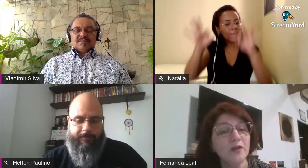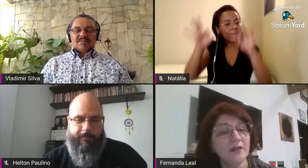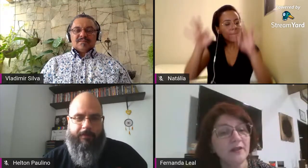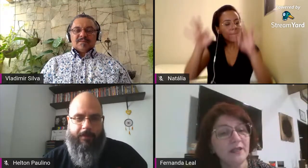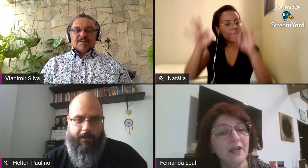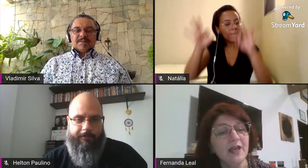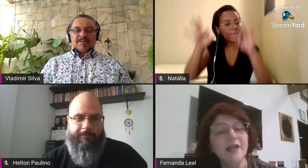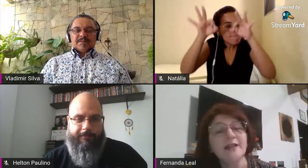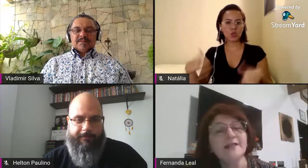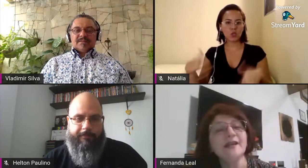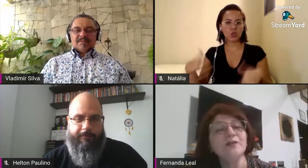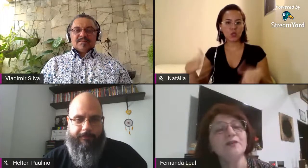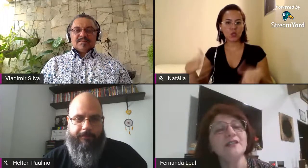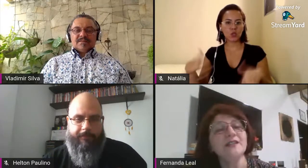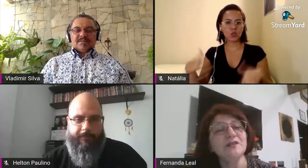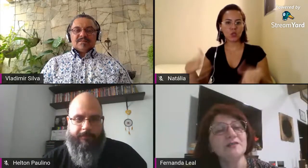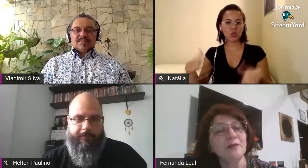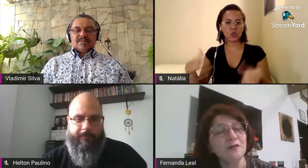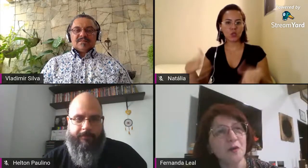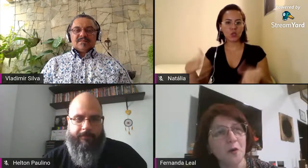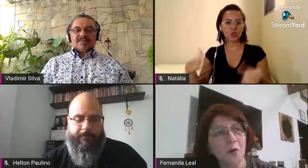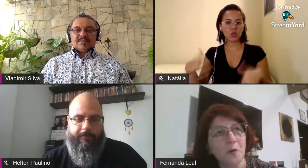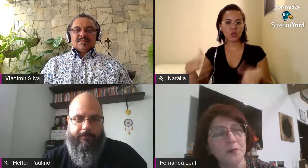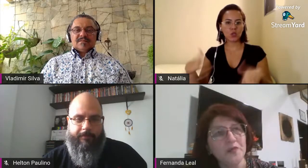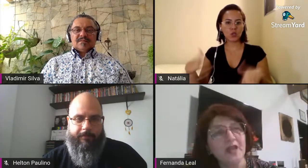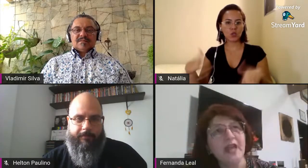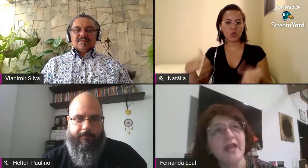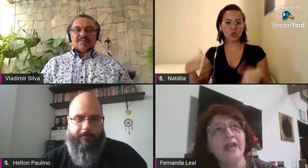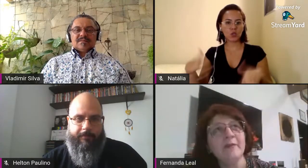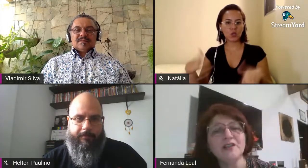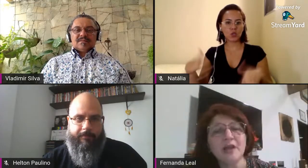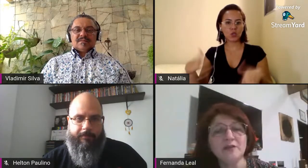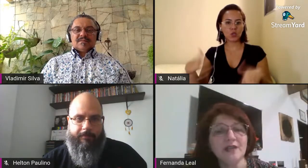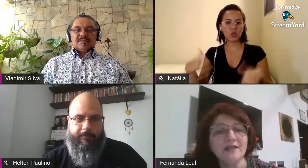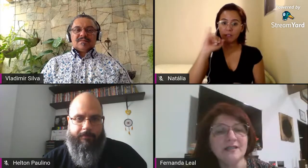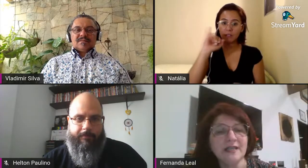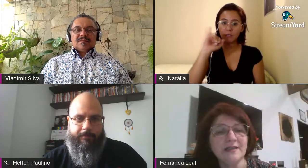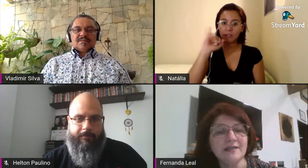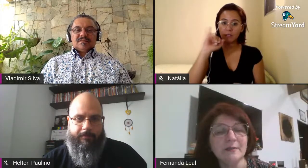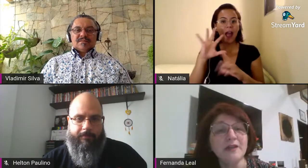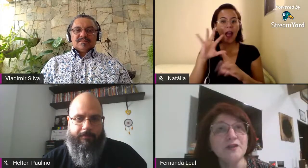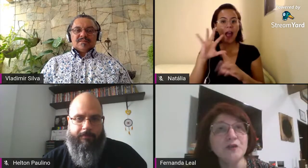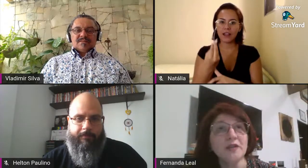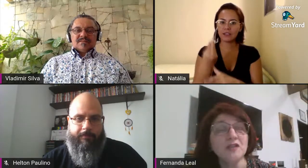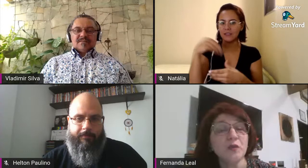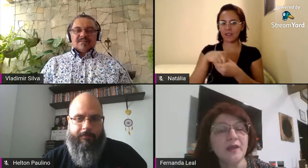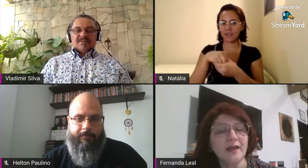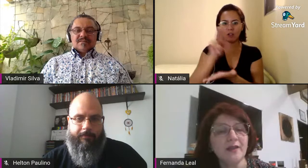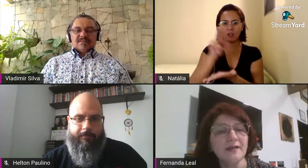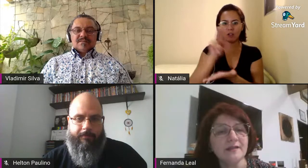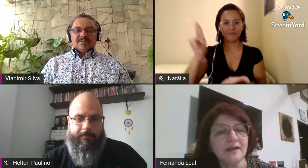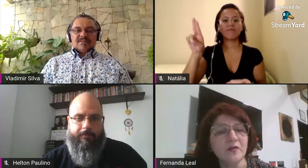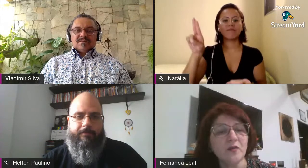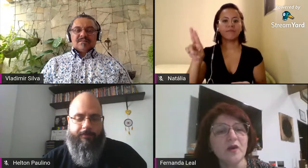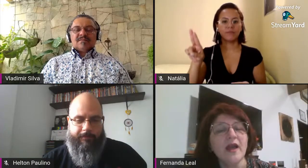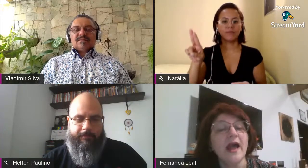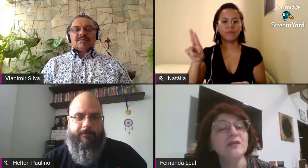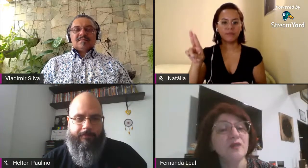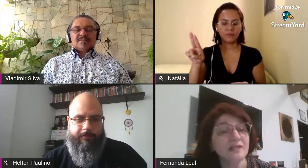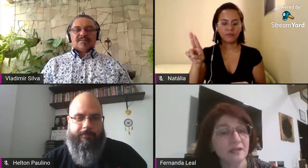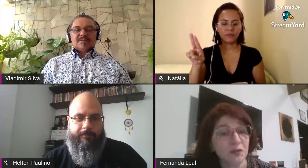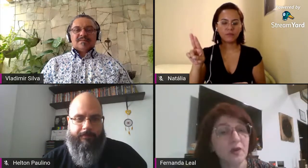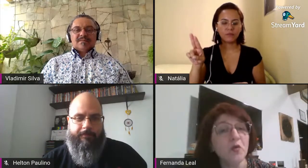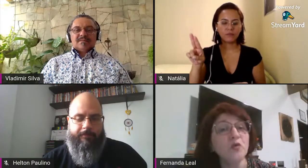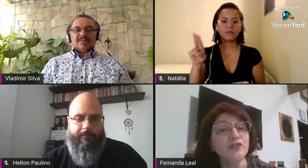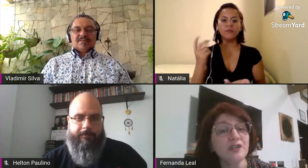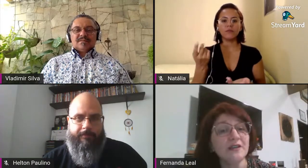era importante Tassiano trazer não só Machado de Assis, mas toda a sua inquietação, às